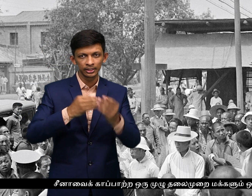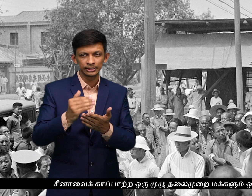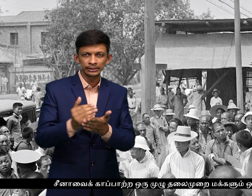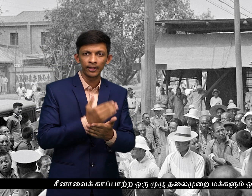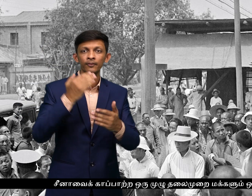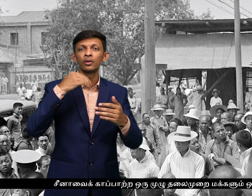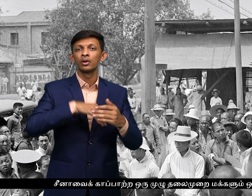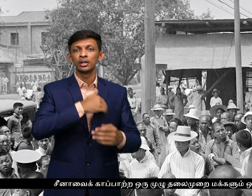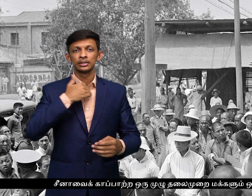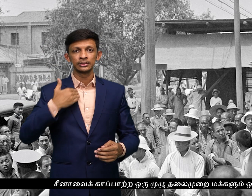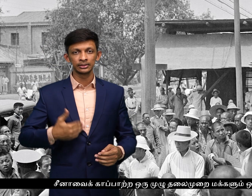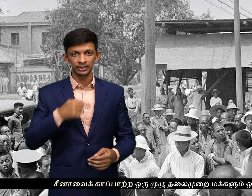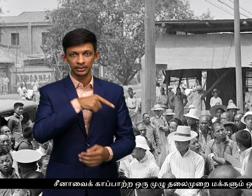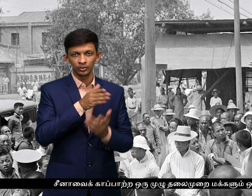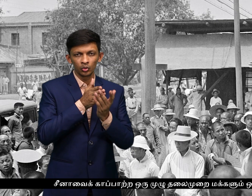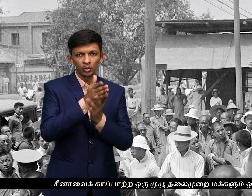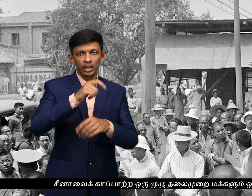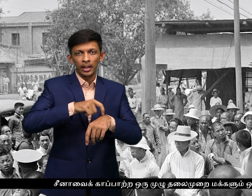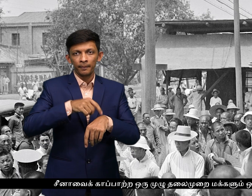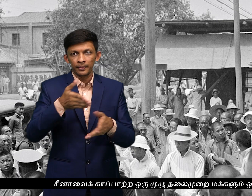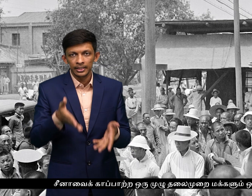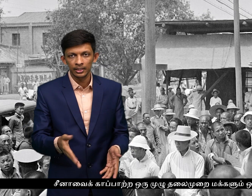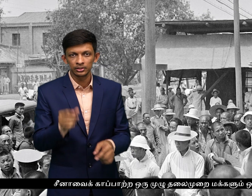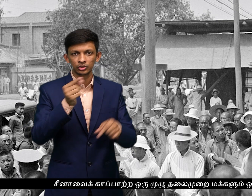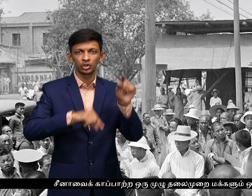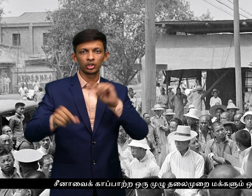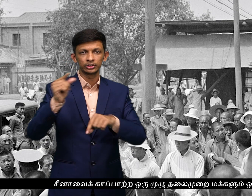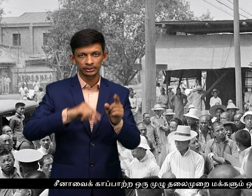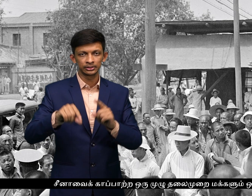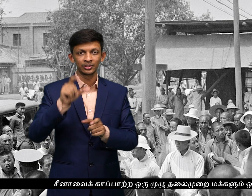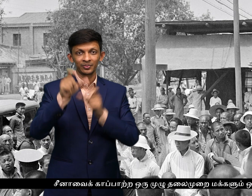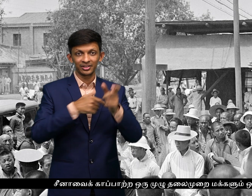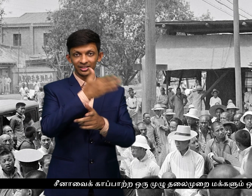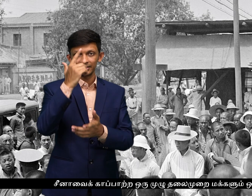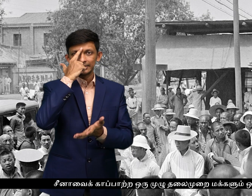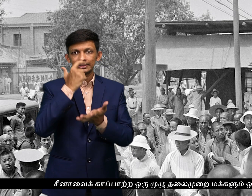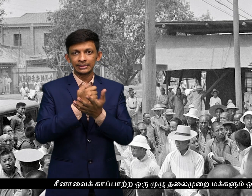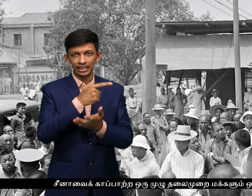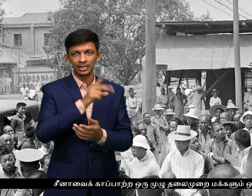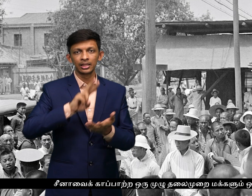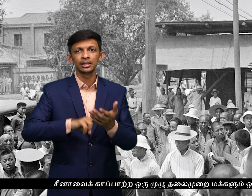சீனாவை காப்பாற்ற ஒரு முழு தலைமுறை மக்களும் ஒன்று சேர்ந்தனர்.